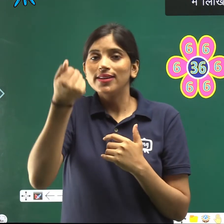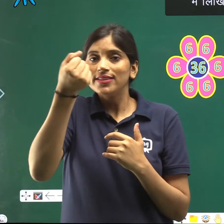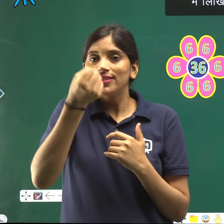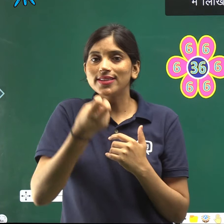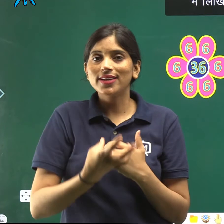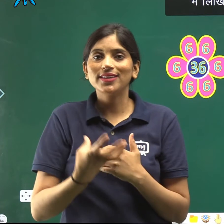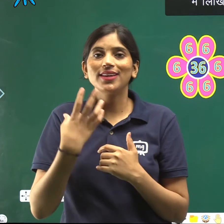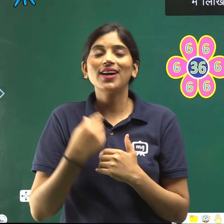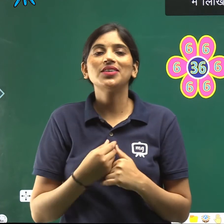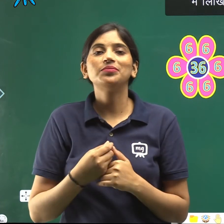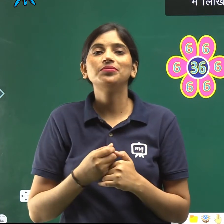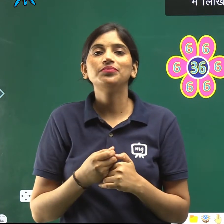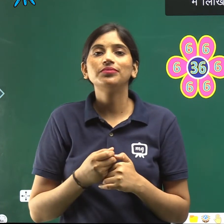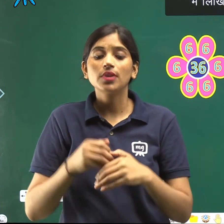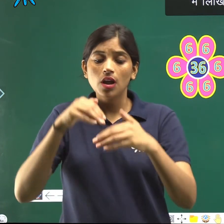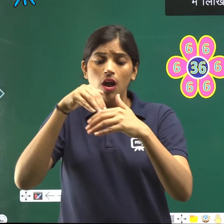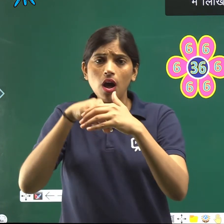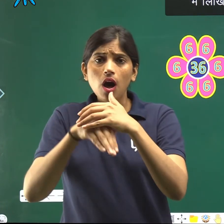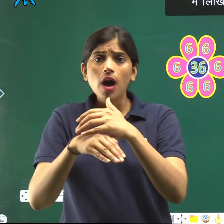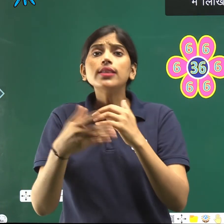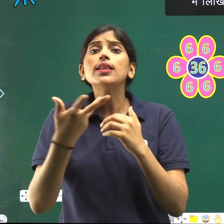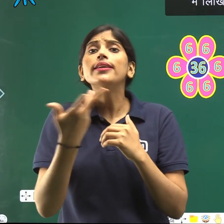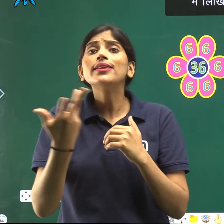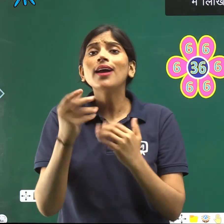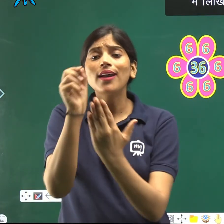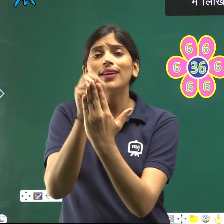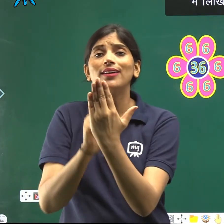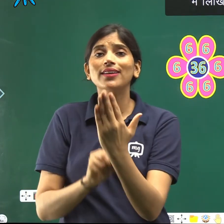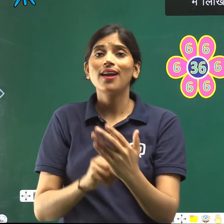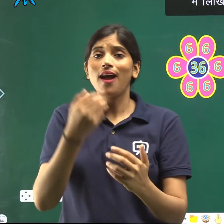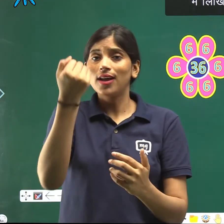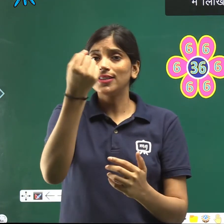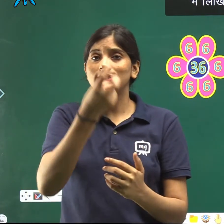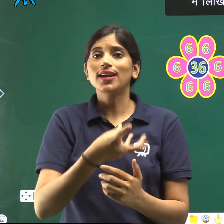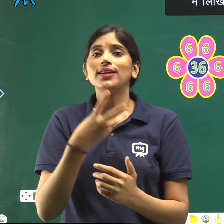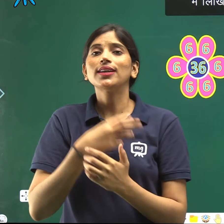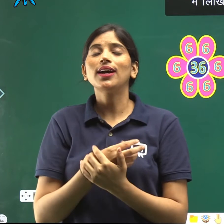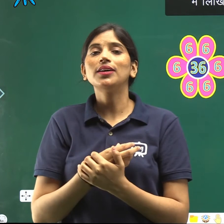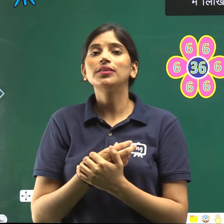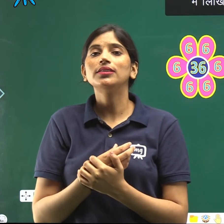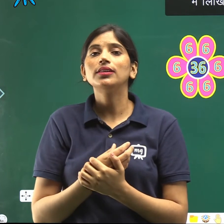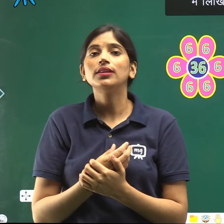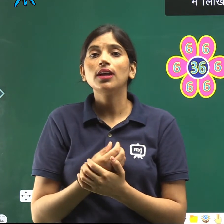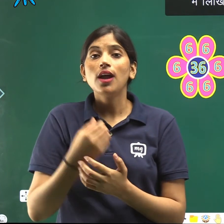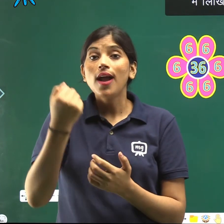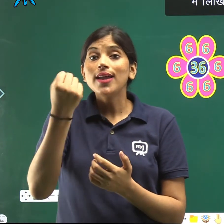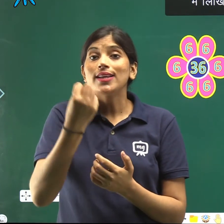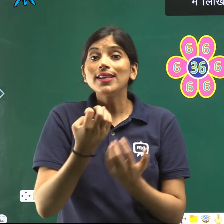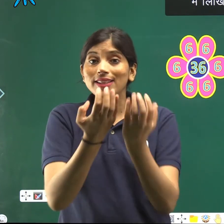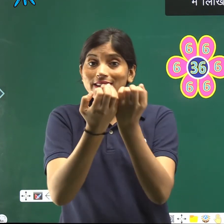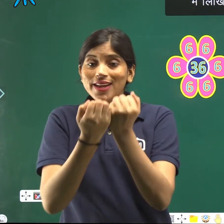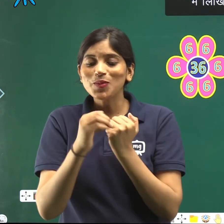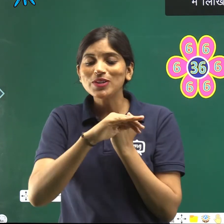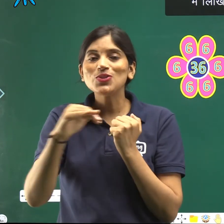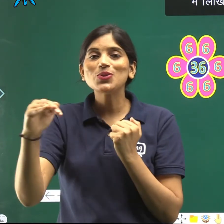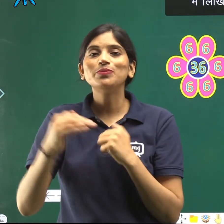संख्या। अंदर क्या लिखेंगे? संख्या। तो कितने आएंगे बच्चों?